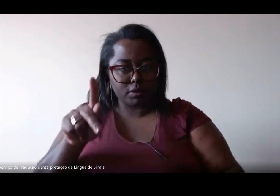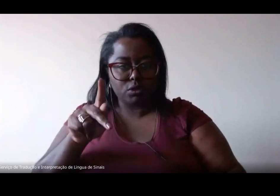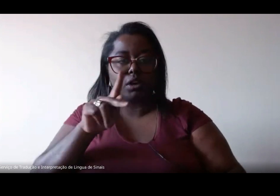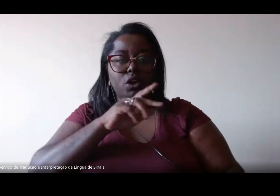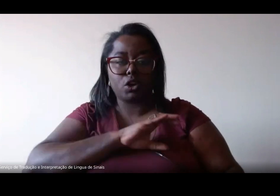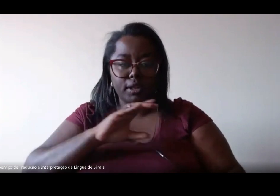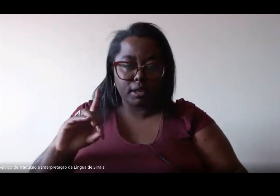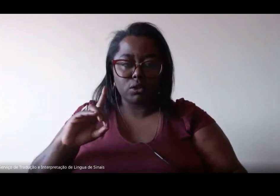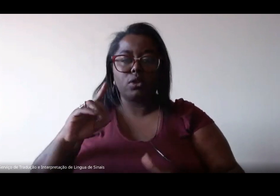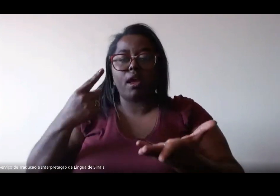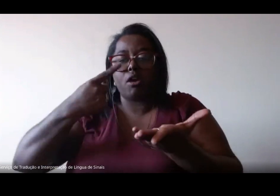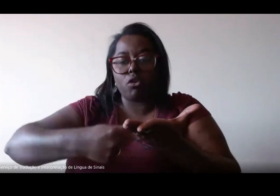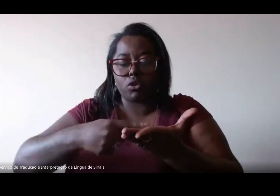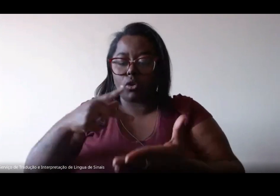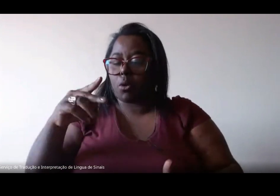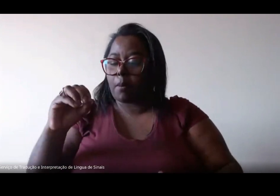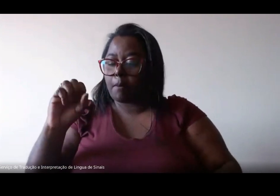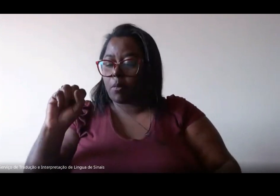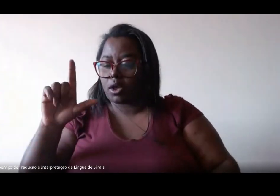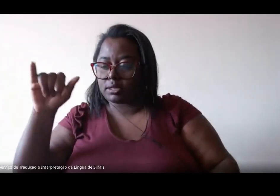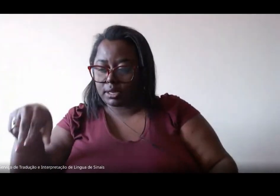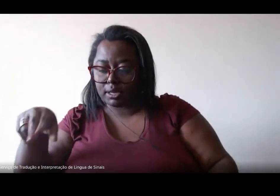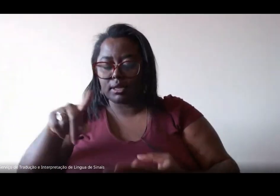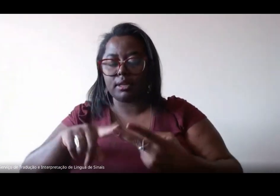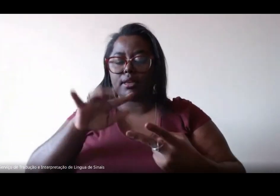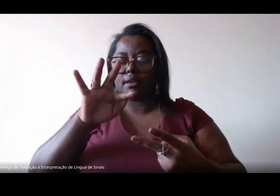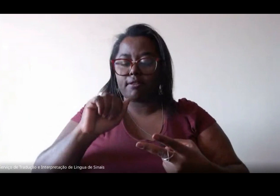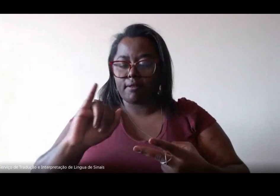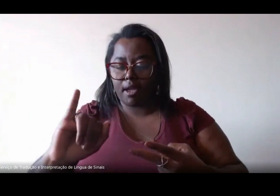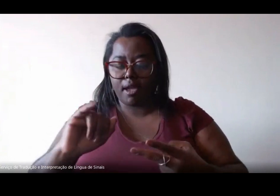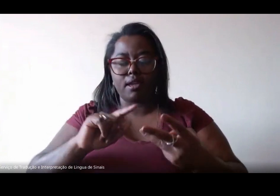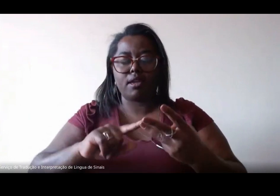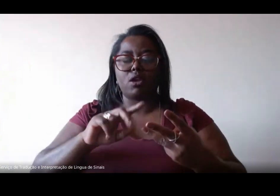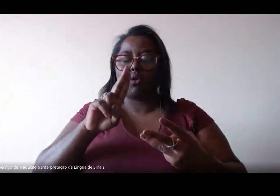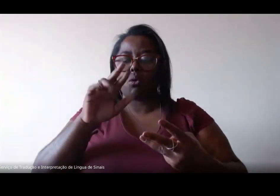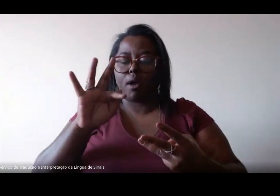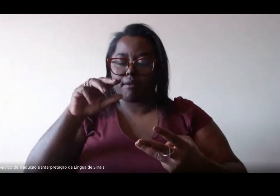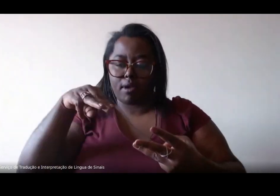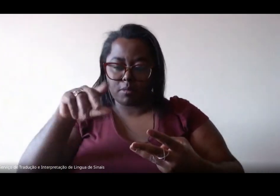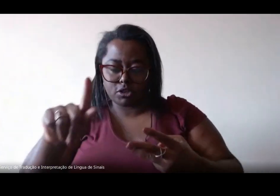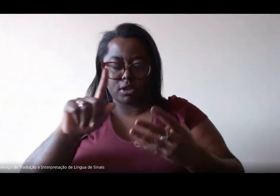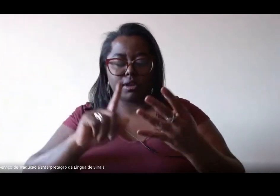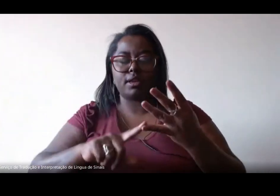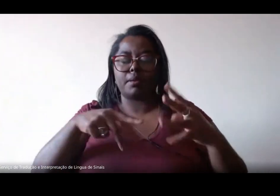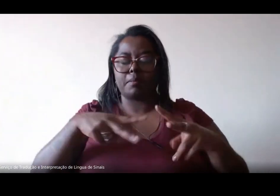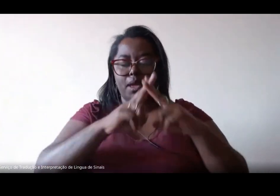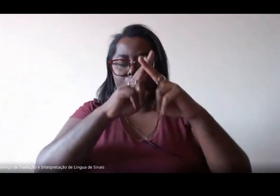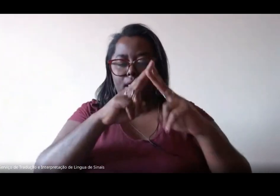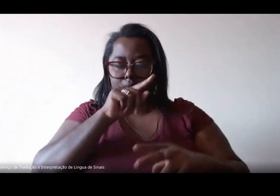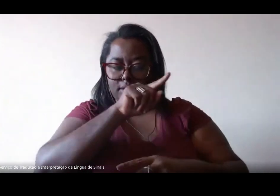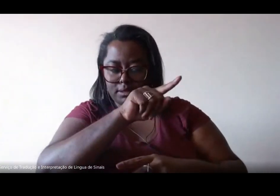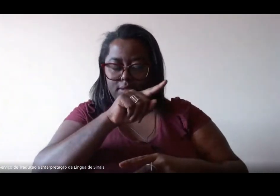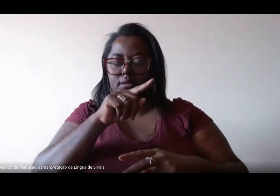Ducat, coordenadora de um acordo entre o Pós-LIM, FALE, o FMG, e o CEDTEC de Paris e Créteil.